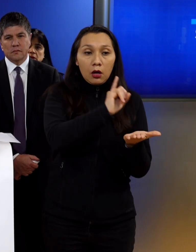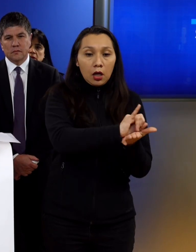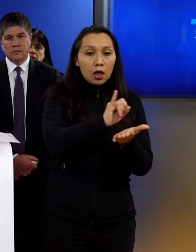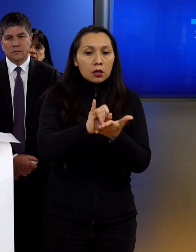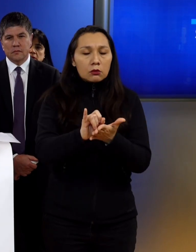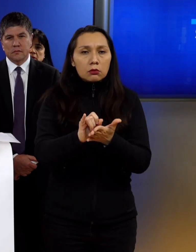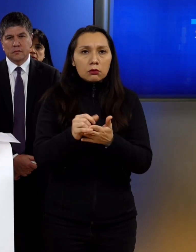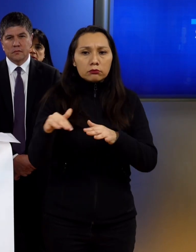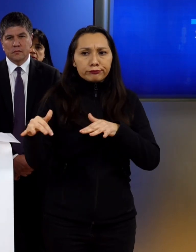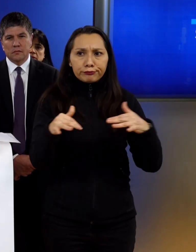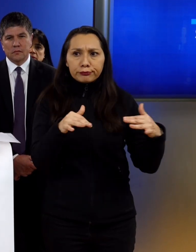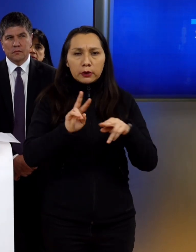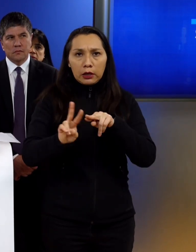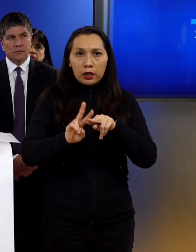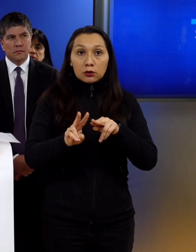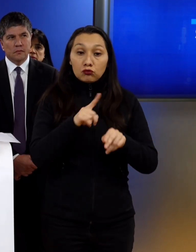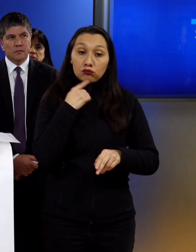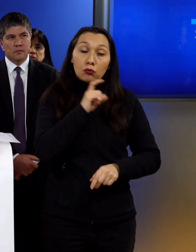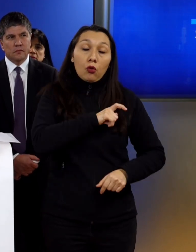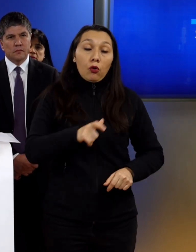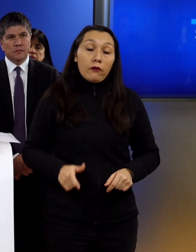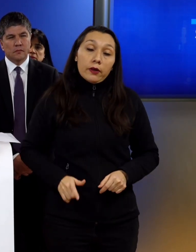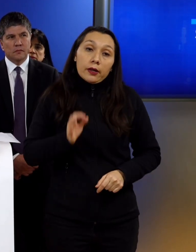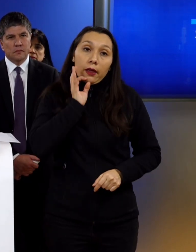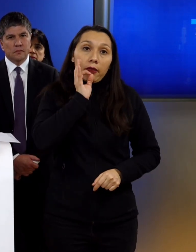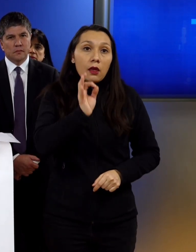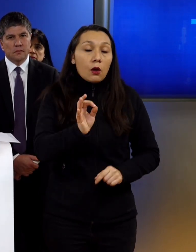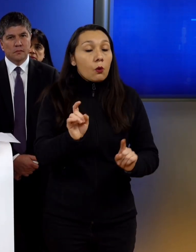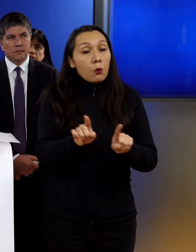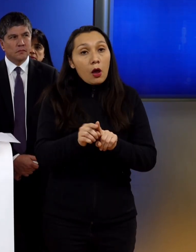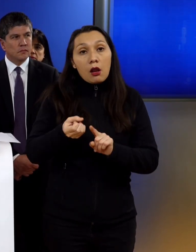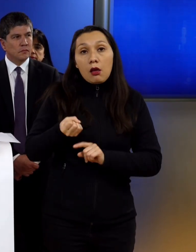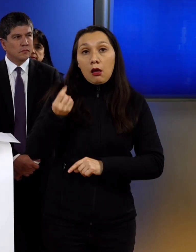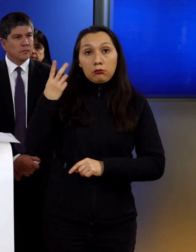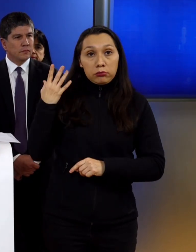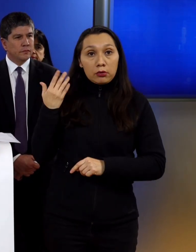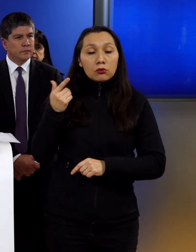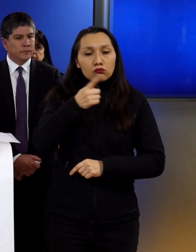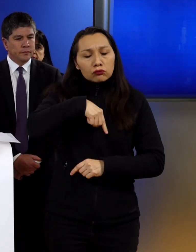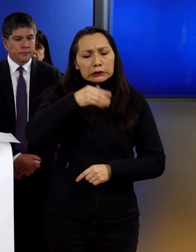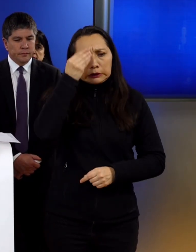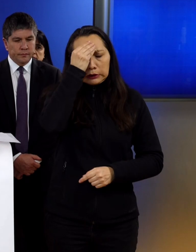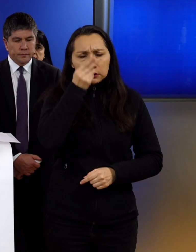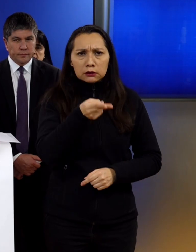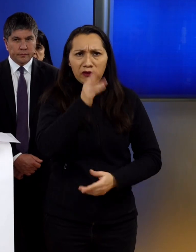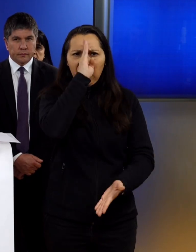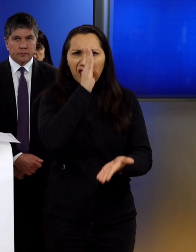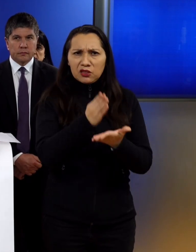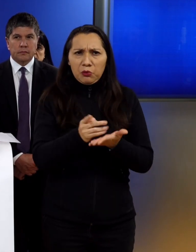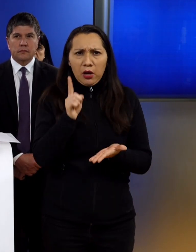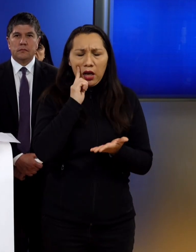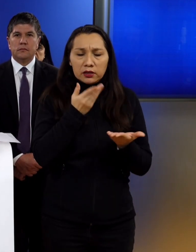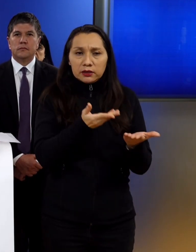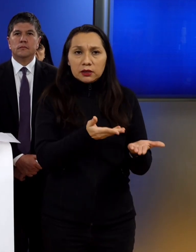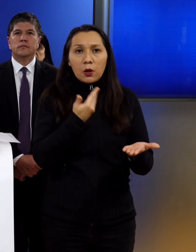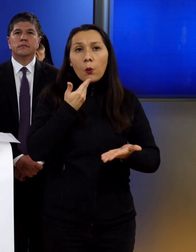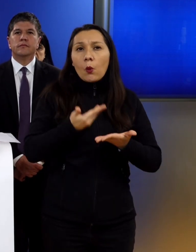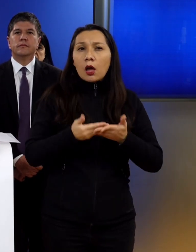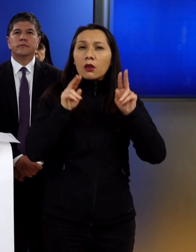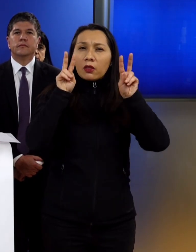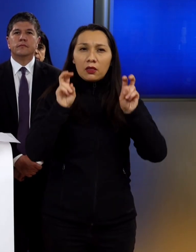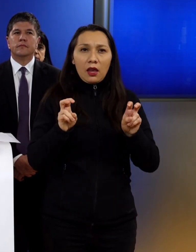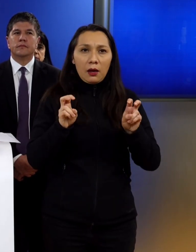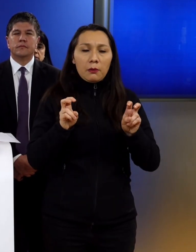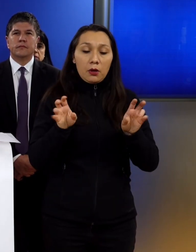instituciones actuó. Nosotros como gobierno expresamos, como lo hemos hecho otras veces, nuestra preocupación por decisiones de este tipo cuando se trata